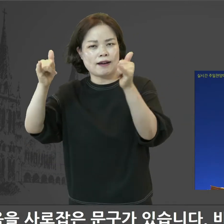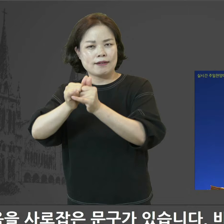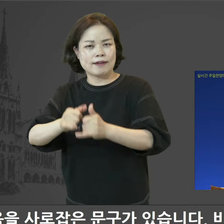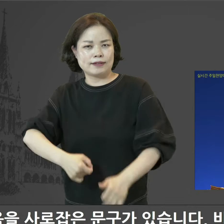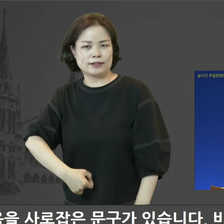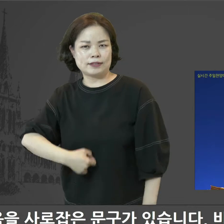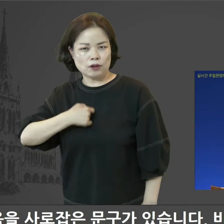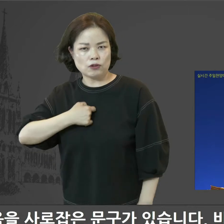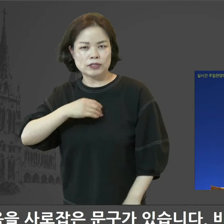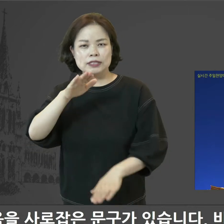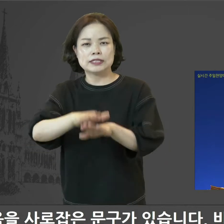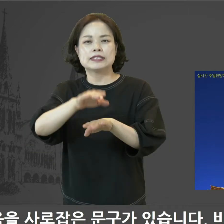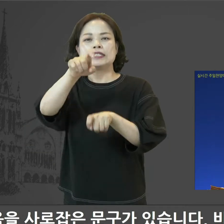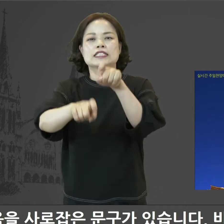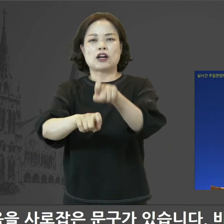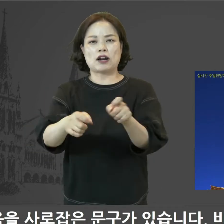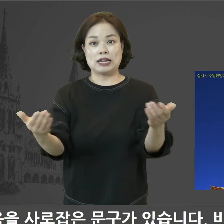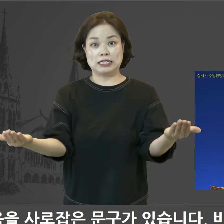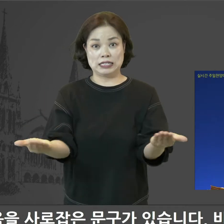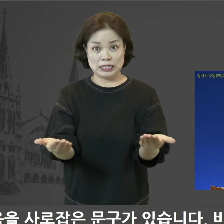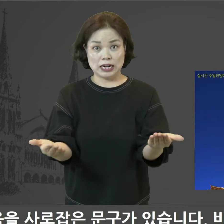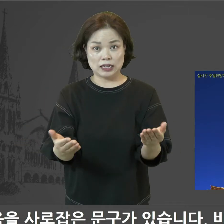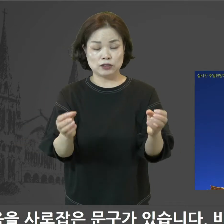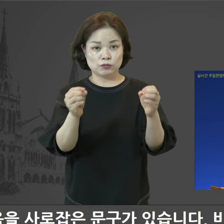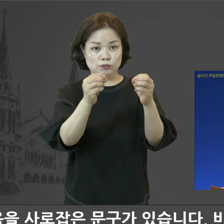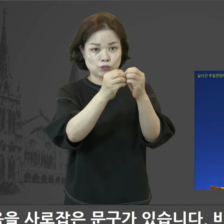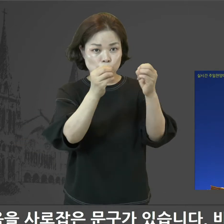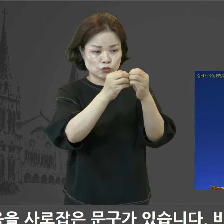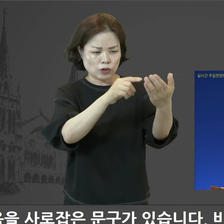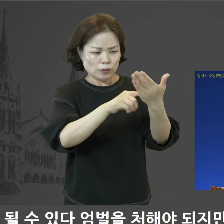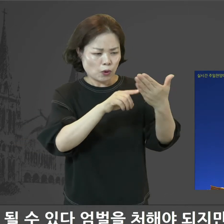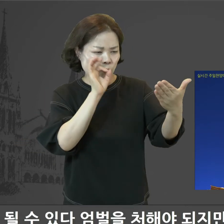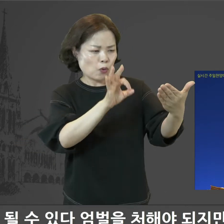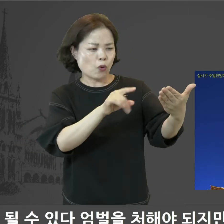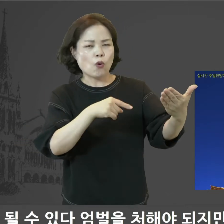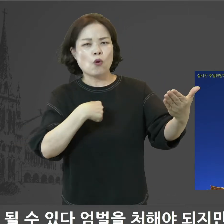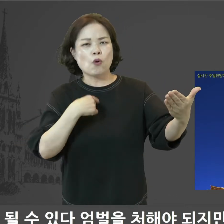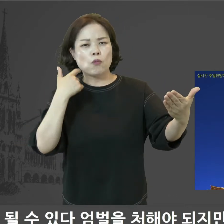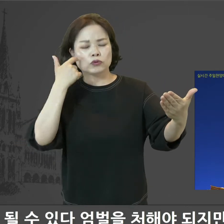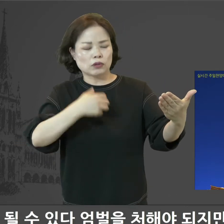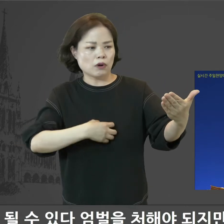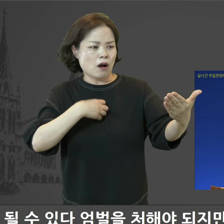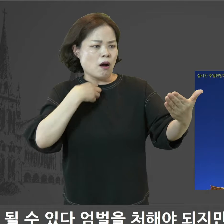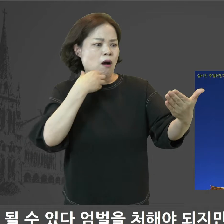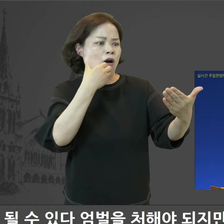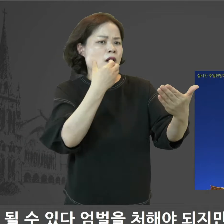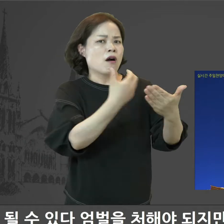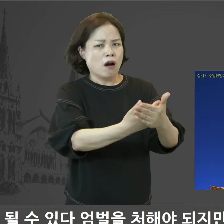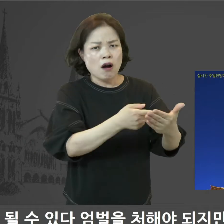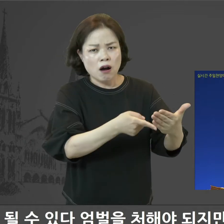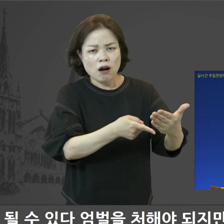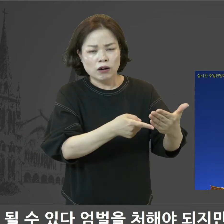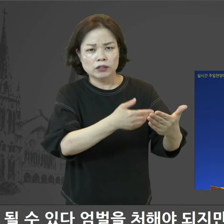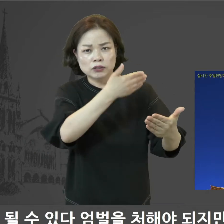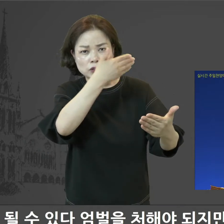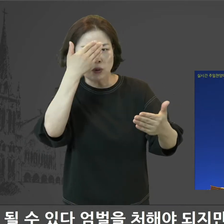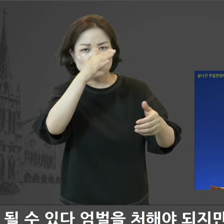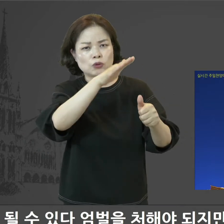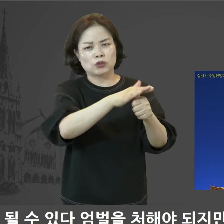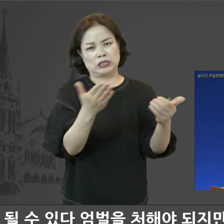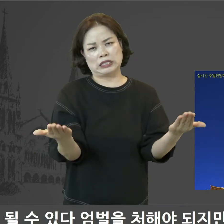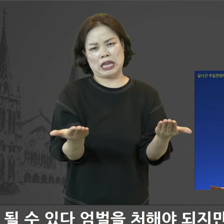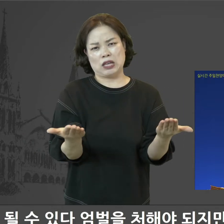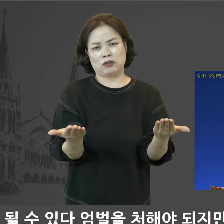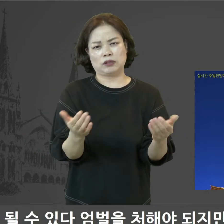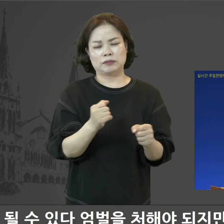정의를 실현하는 일이다 라는 문구가 있었습니다. 제가 마음속에 너무 많이 감동이 됐었습니다. 사실 저는 청소년 사역을